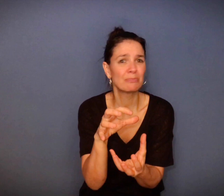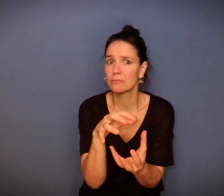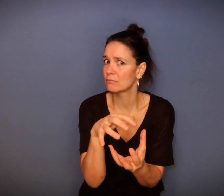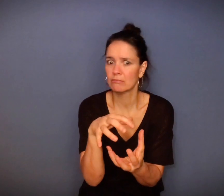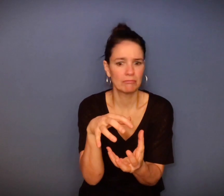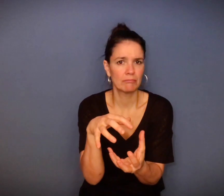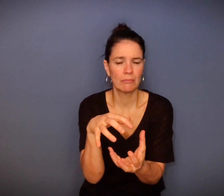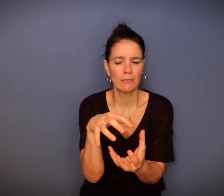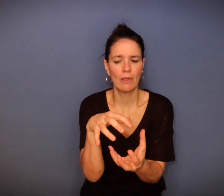percer.